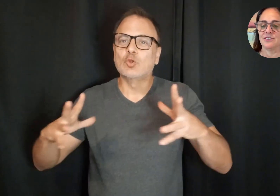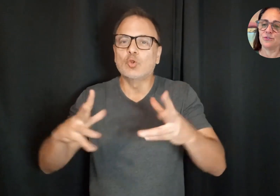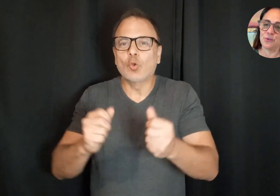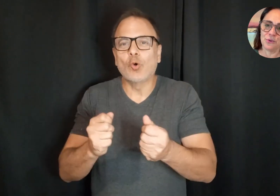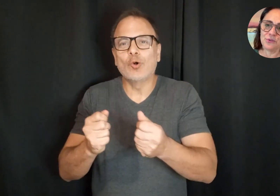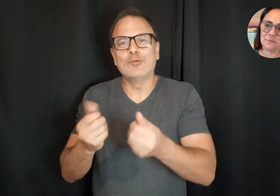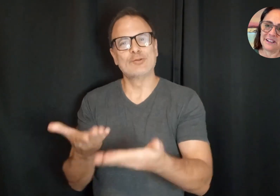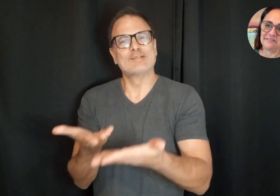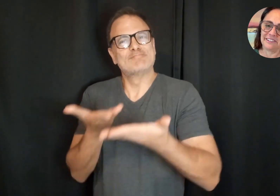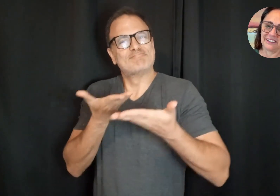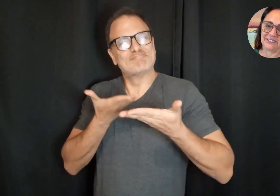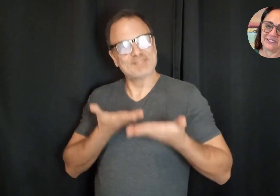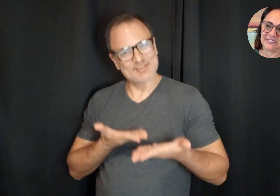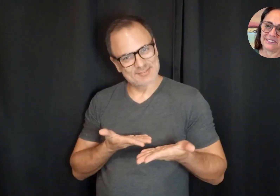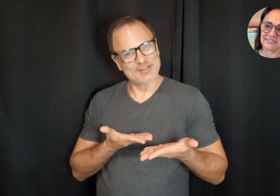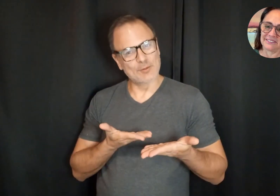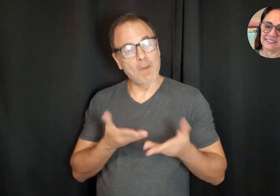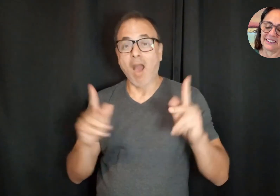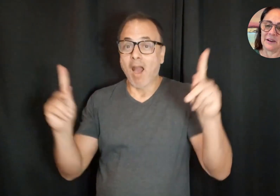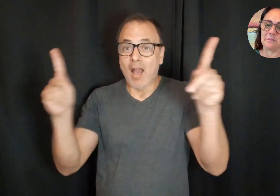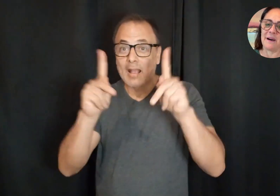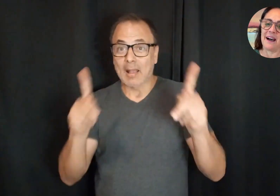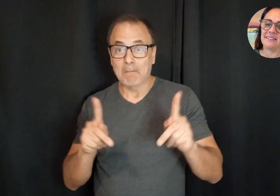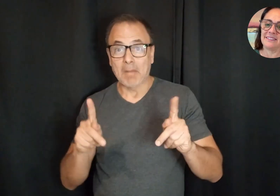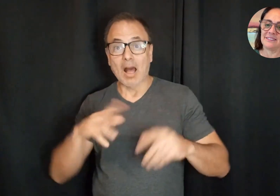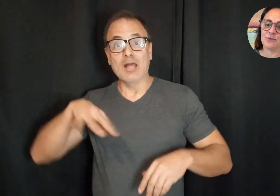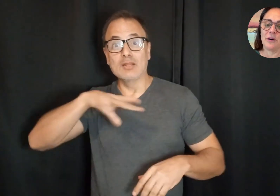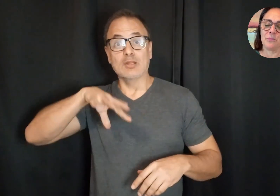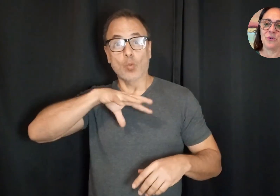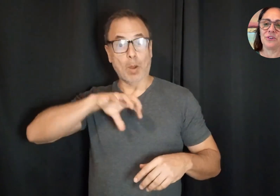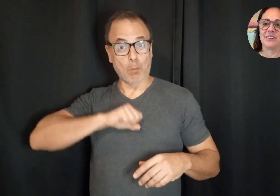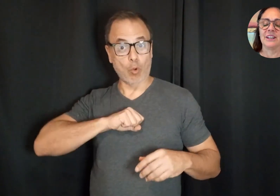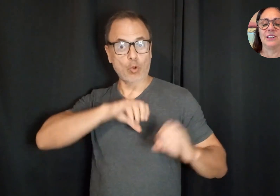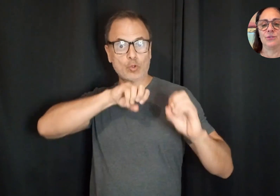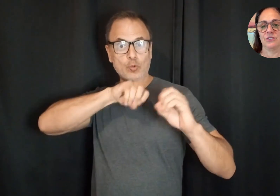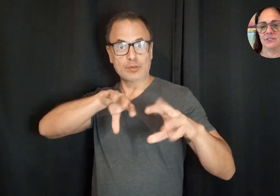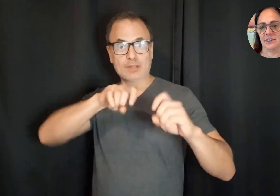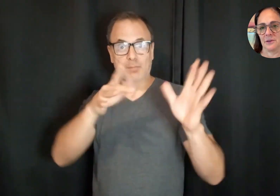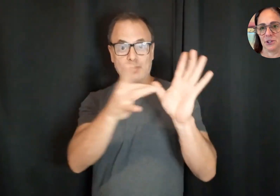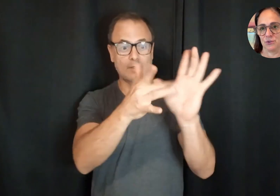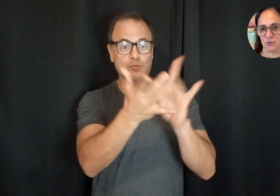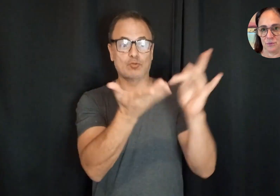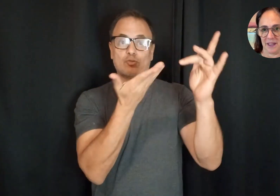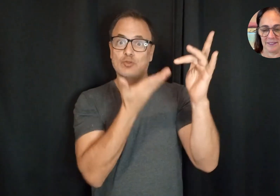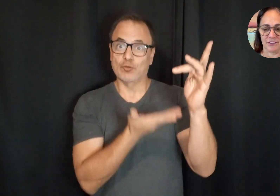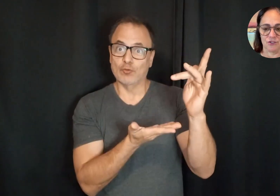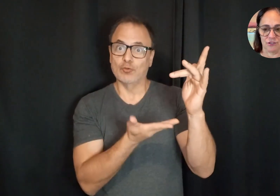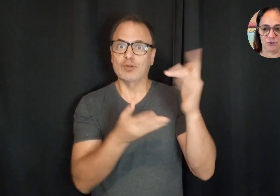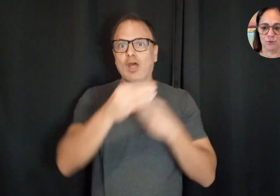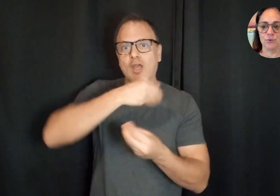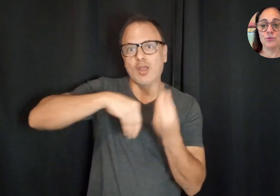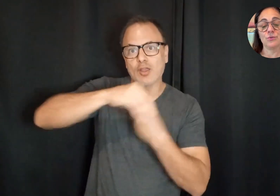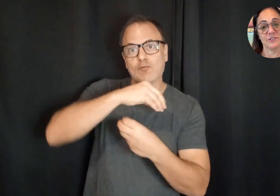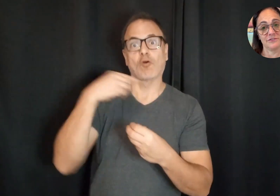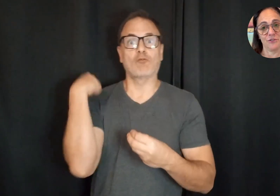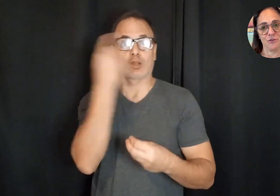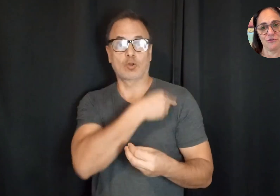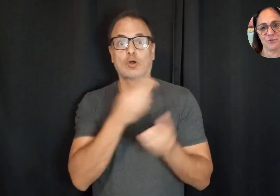Sejam todos bem-vindos. Que a paz, o amor e os ensinamentos do Mestre Jesus nos envolvam hoje